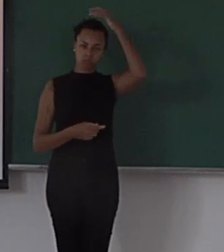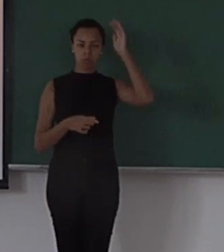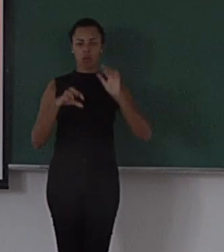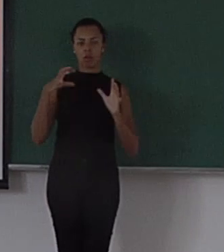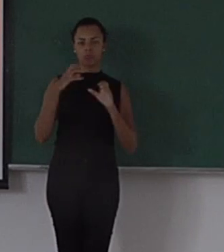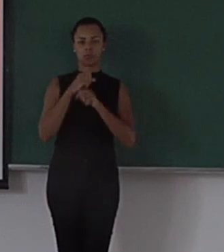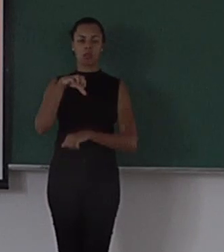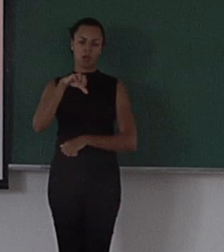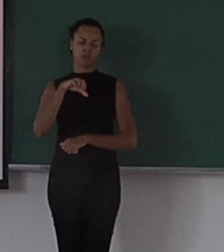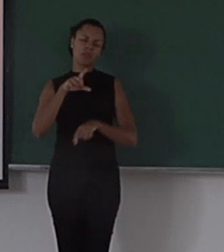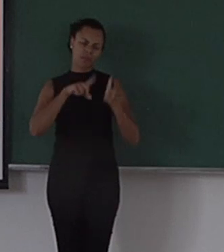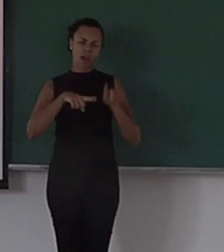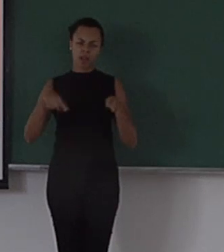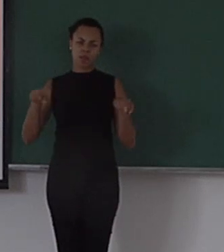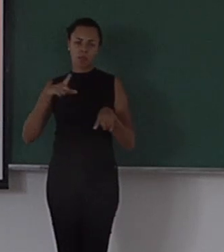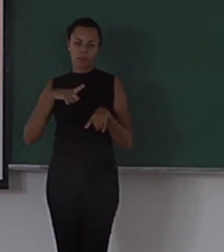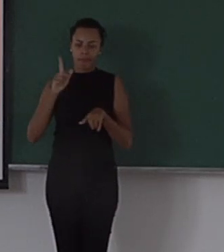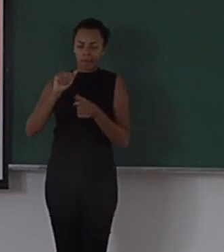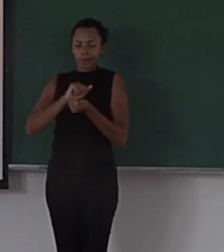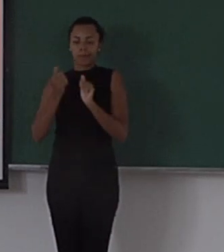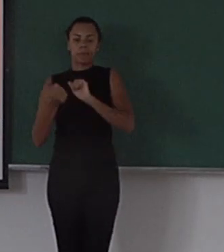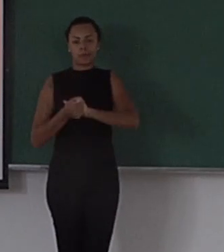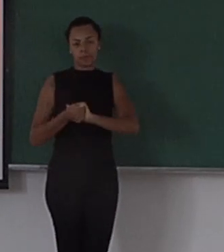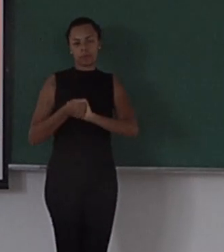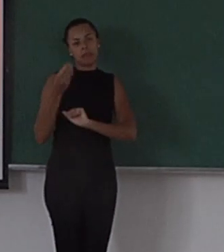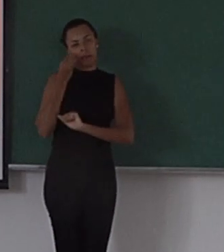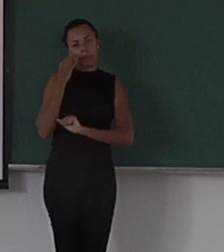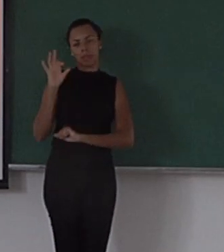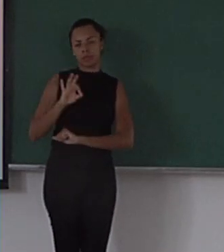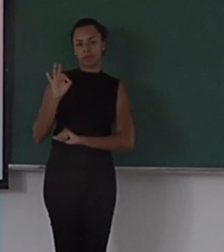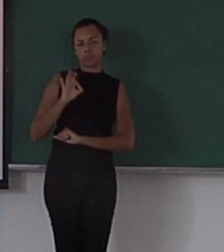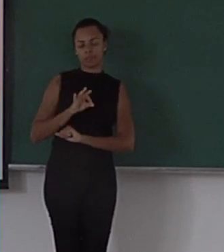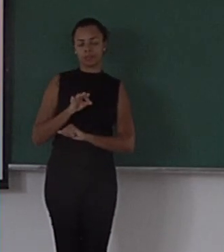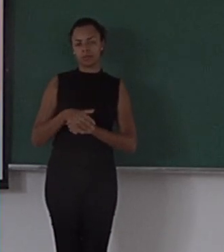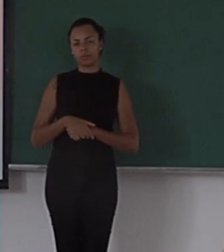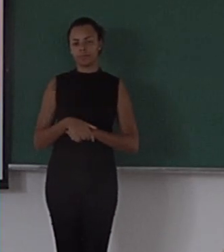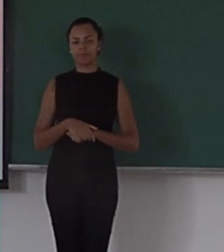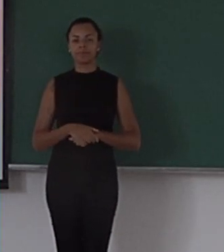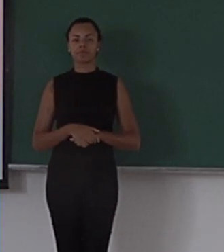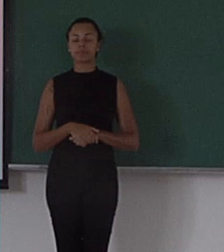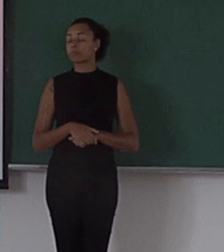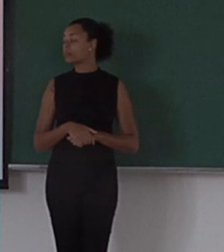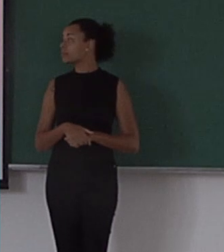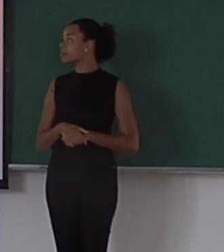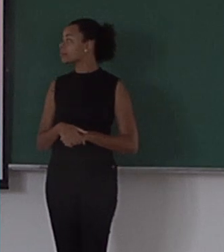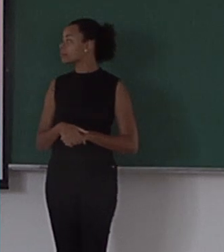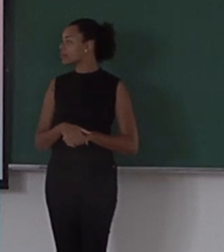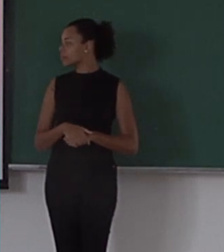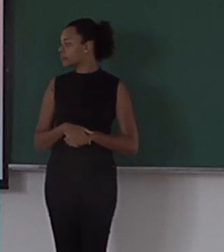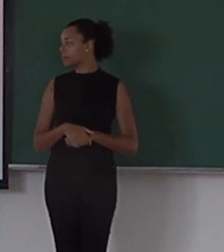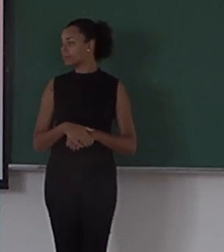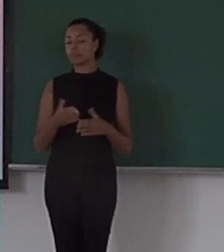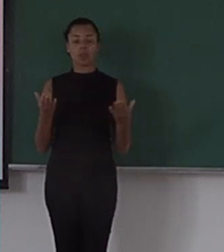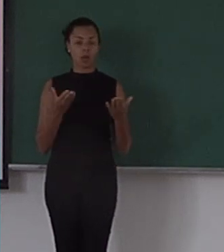é só uma adaptação, vamos dizer assim. Né? Então vamos falar basicamente agora